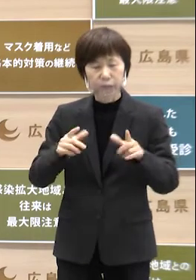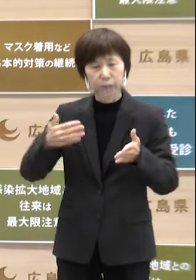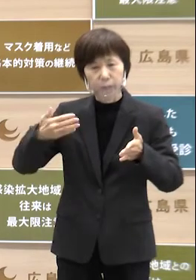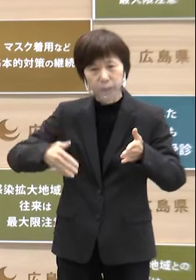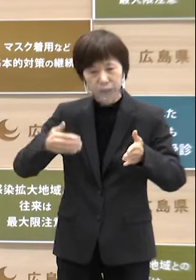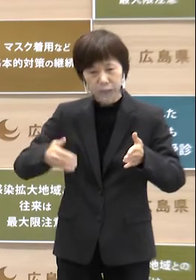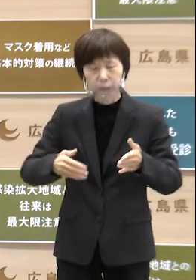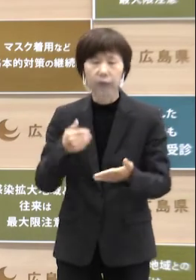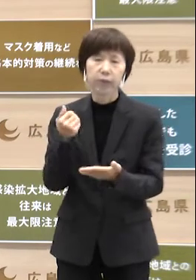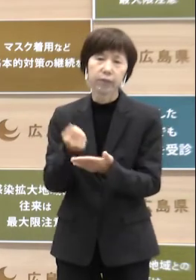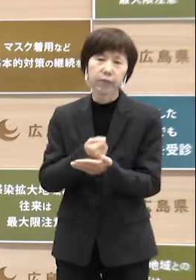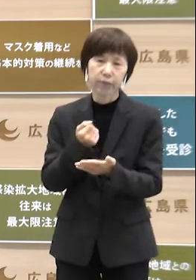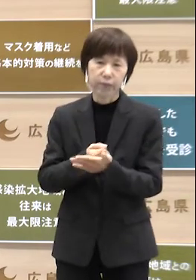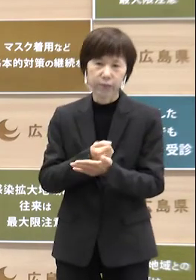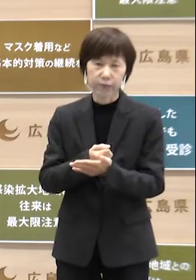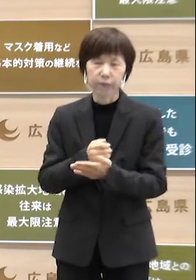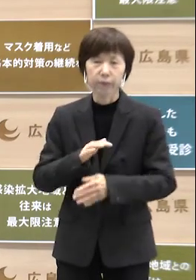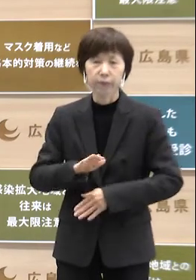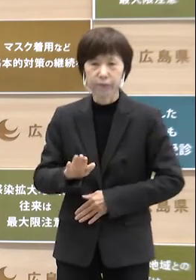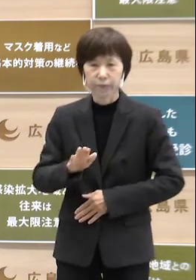であります。